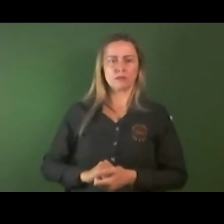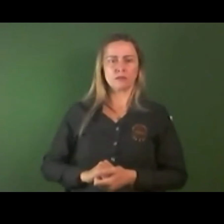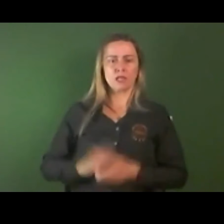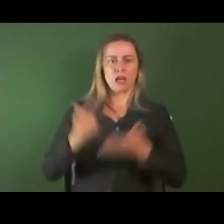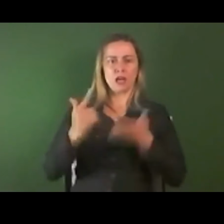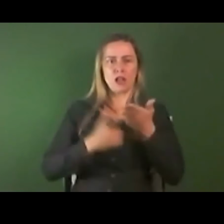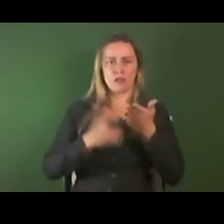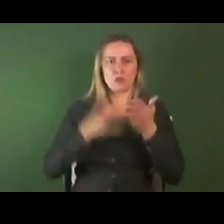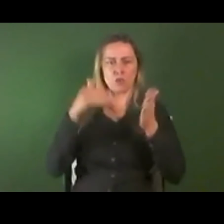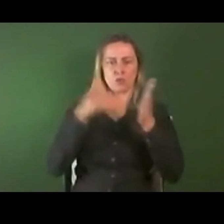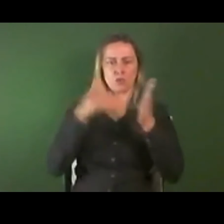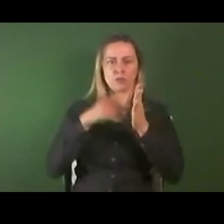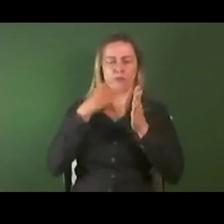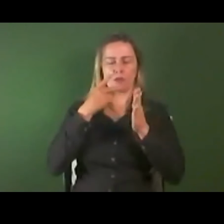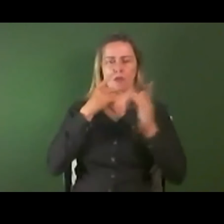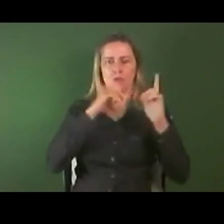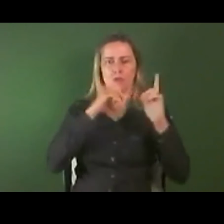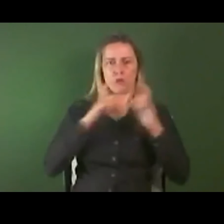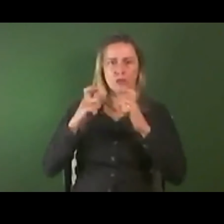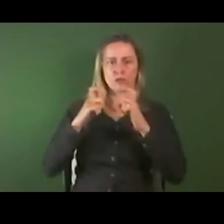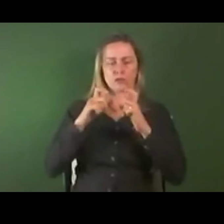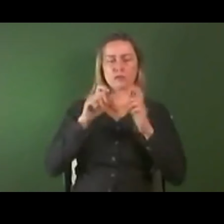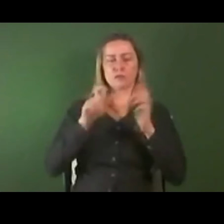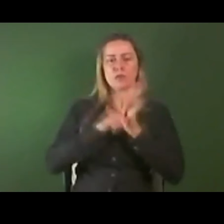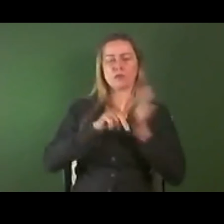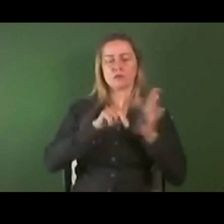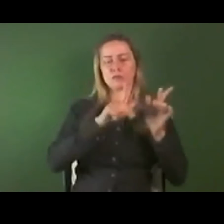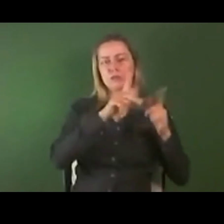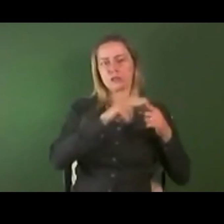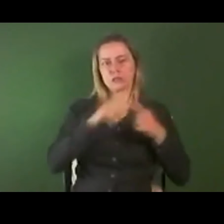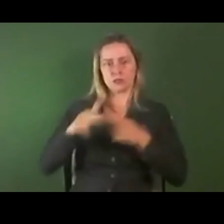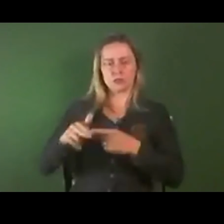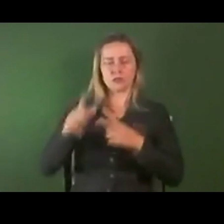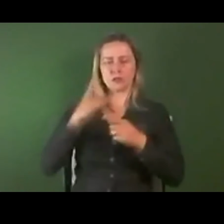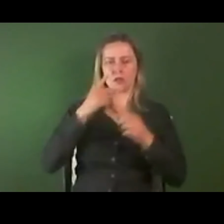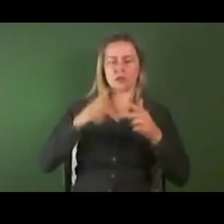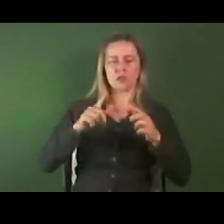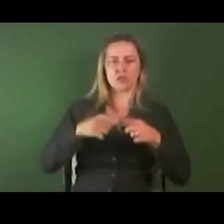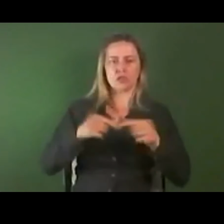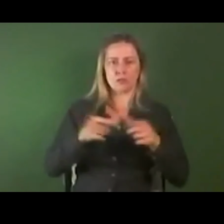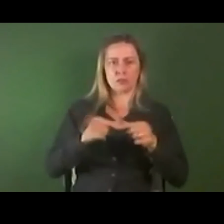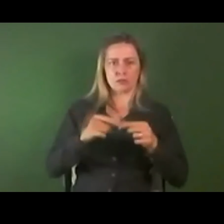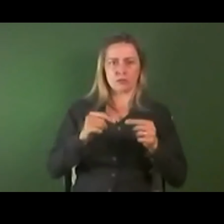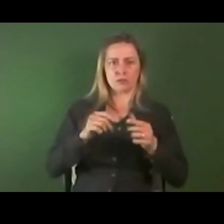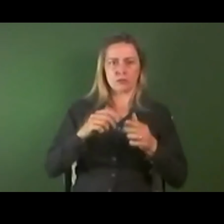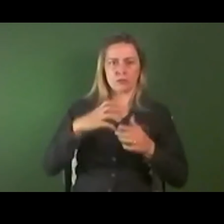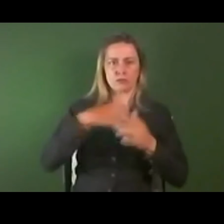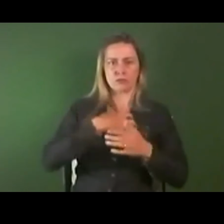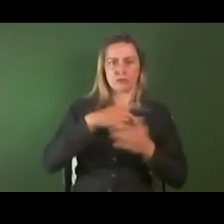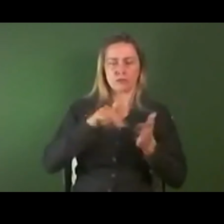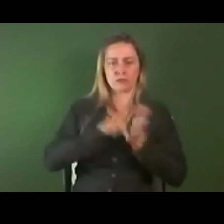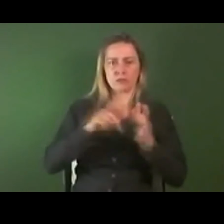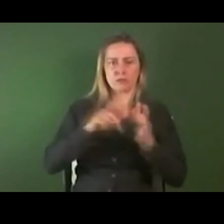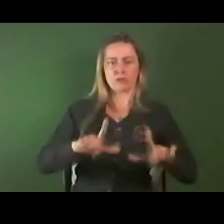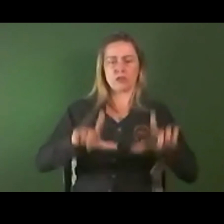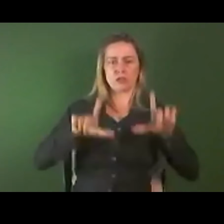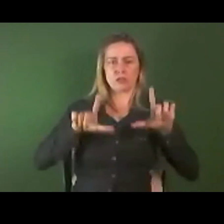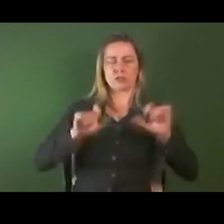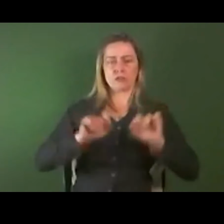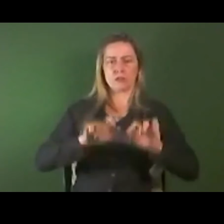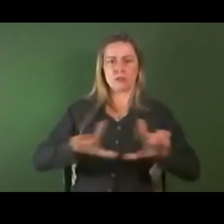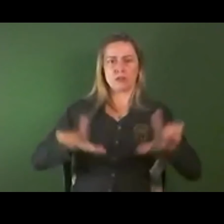chamado Farewell Photography. Esse livro está no formato japonês. Eu vou ter que afastar um pouquinho a câmera, porque esse livro é um pouco